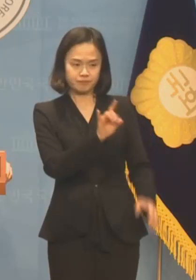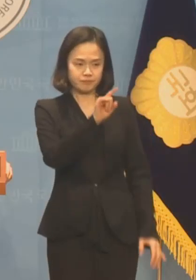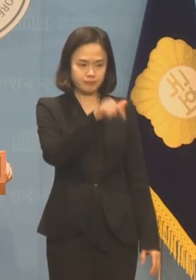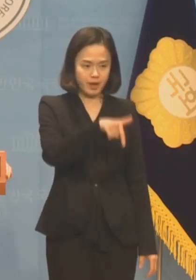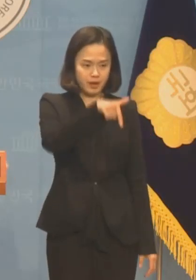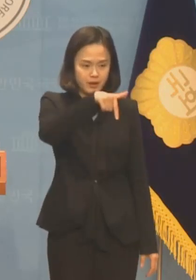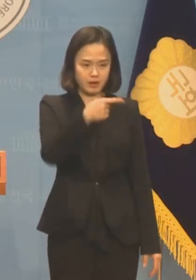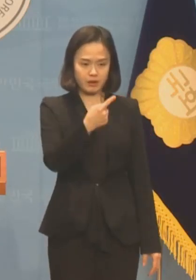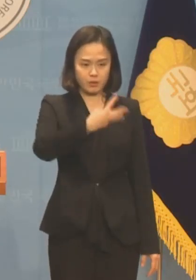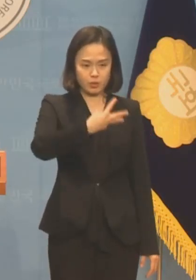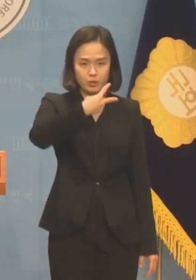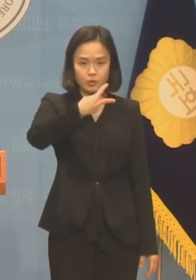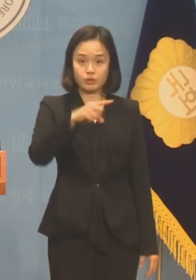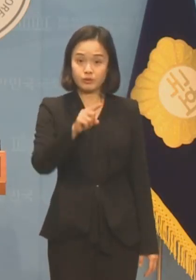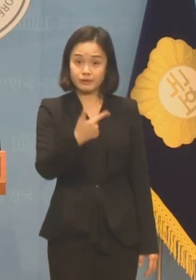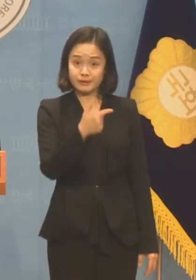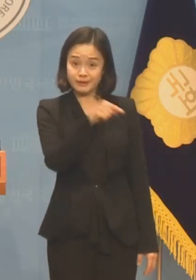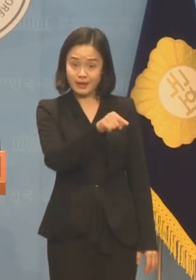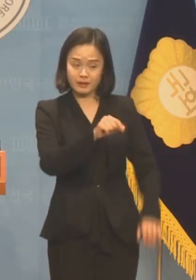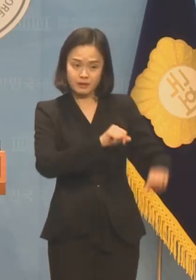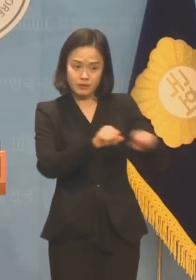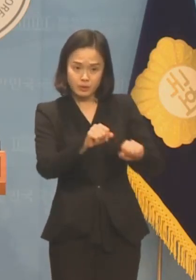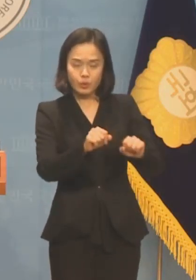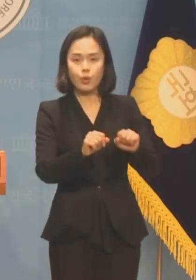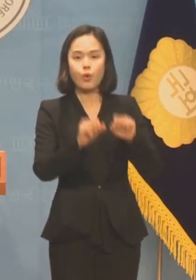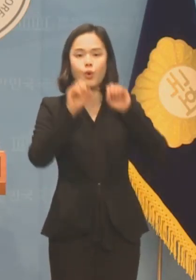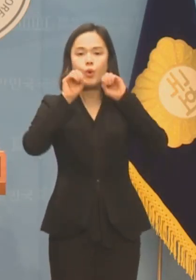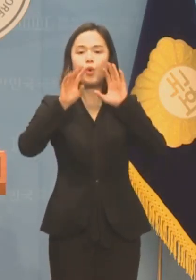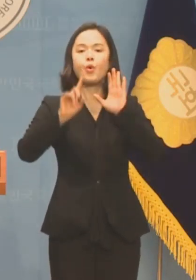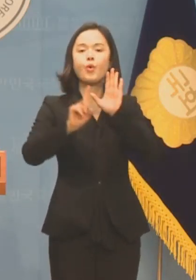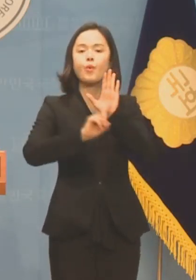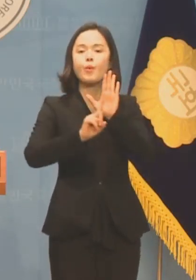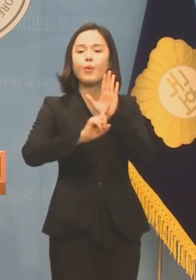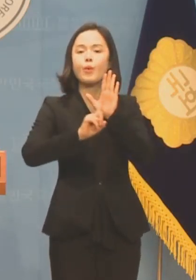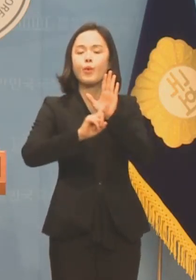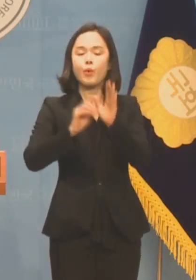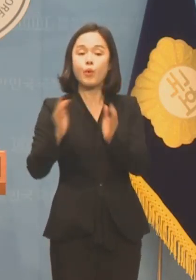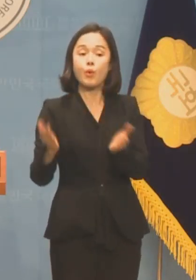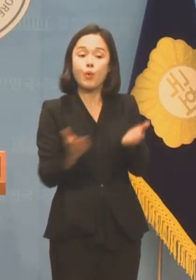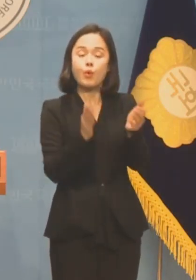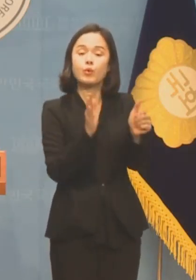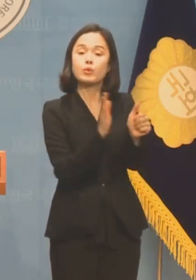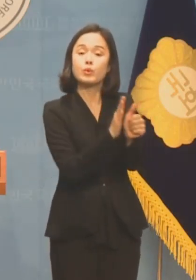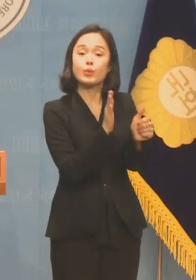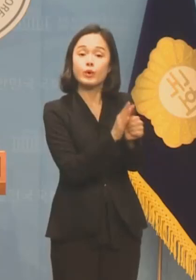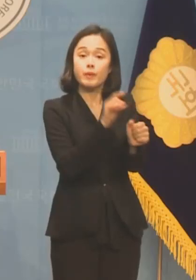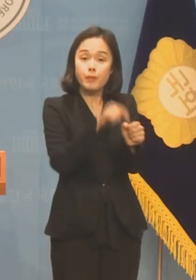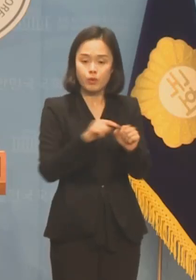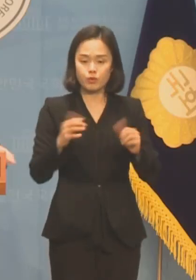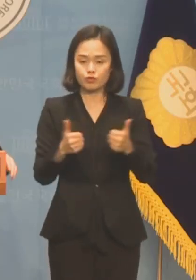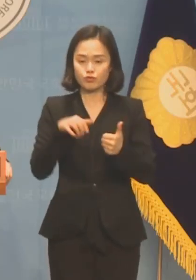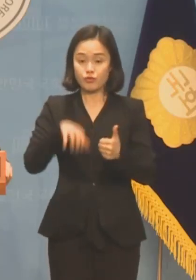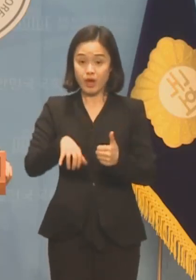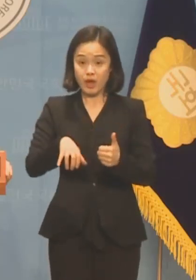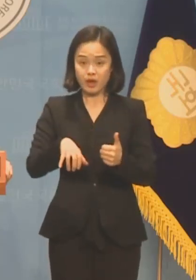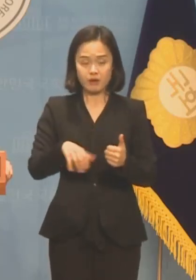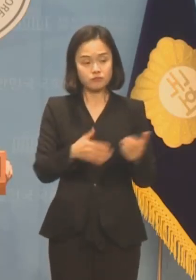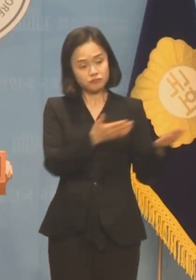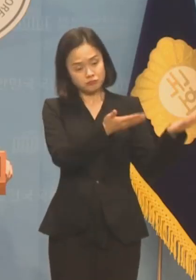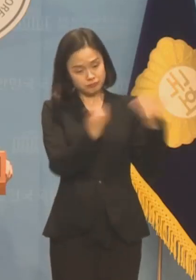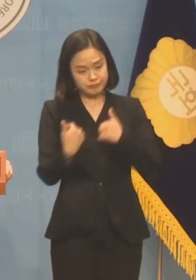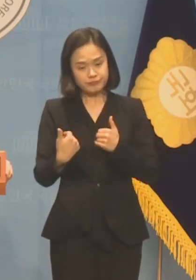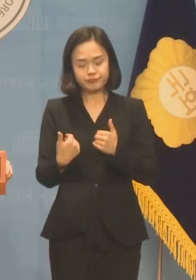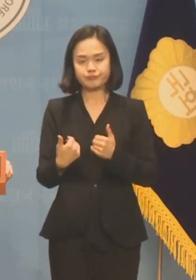찬동하고 이를 홍보하도록 국회 소통관 사용을 주선하며 지원하였습니다. 그러므로